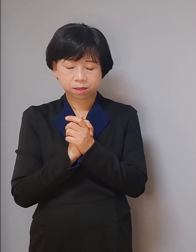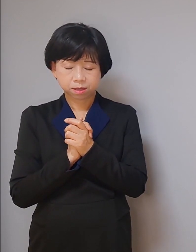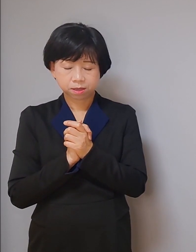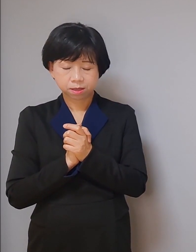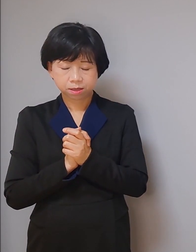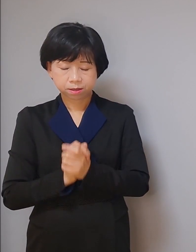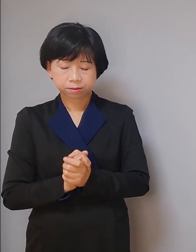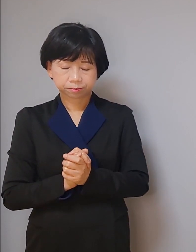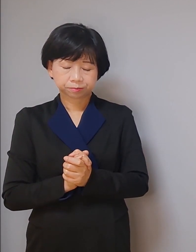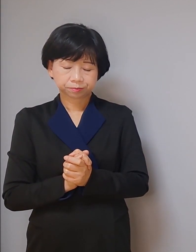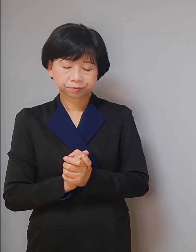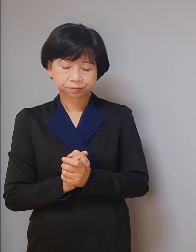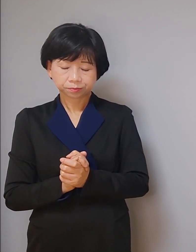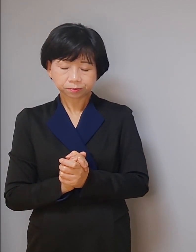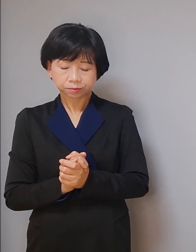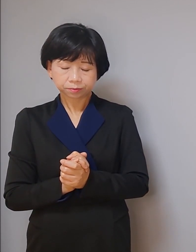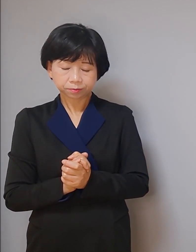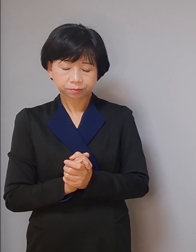아멘.